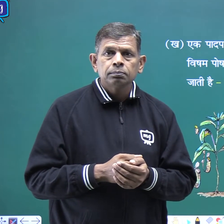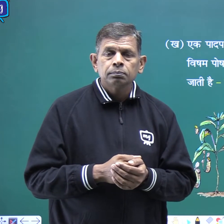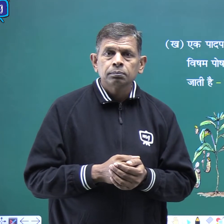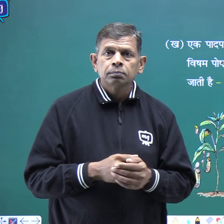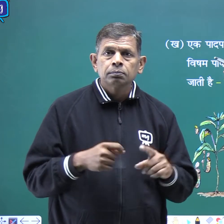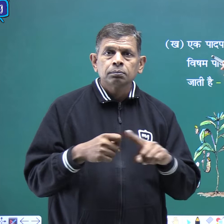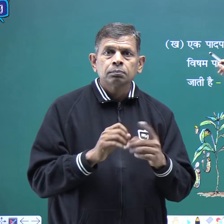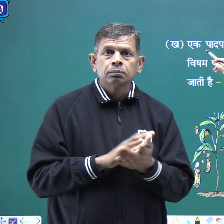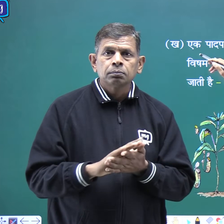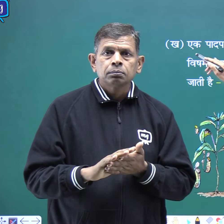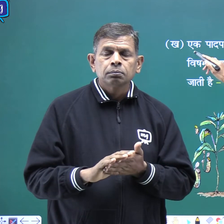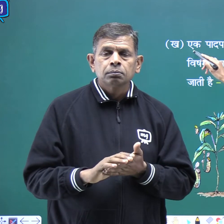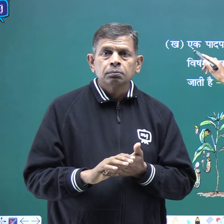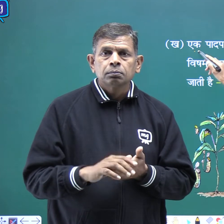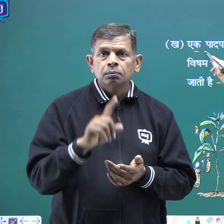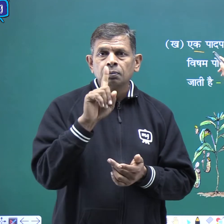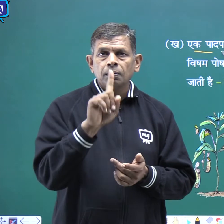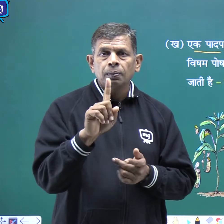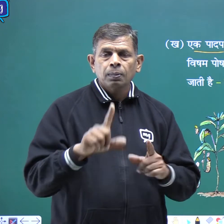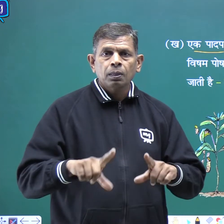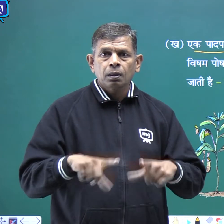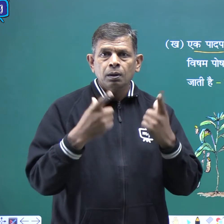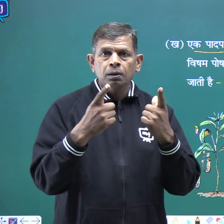ख, एक पादप